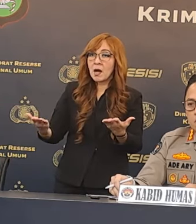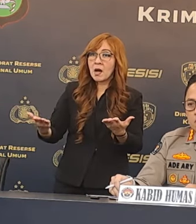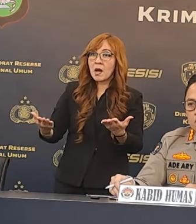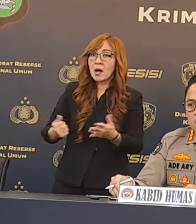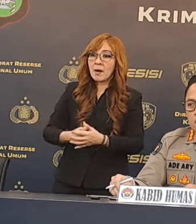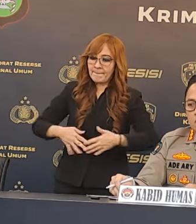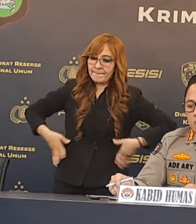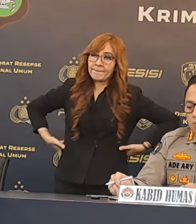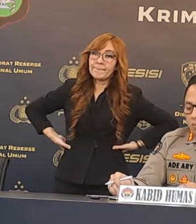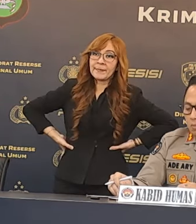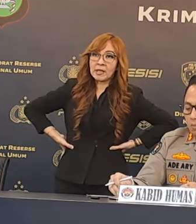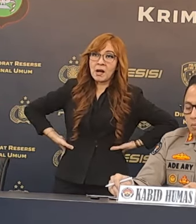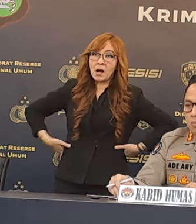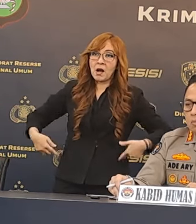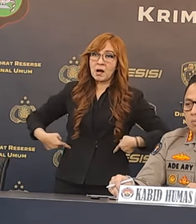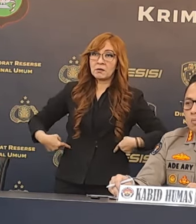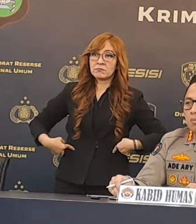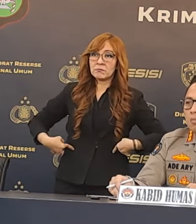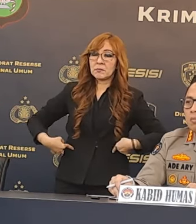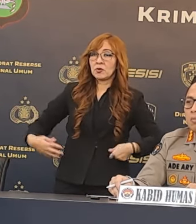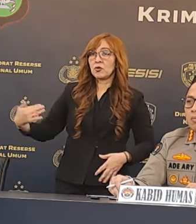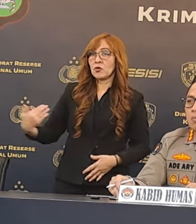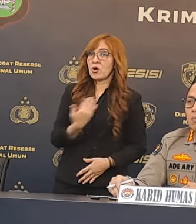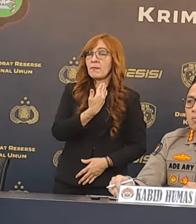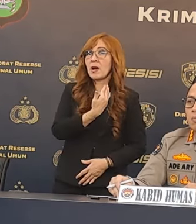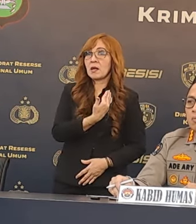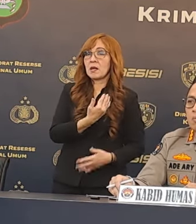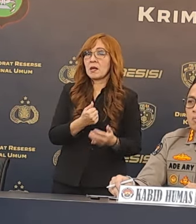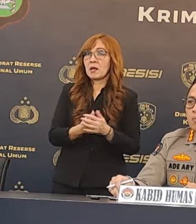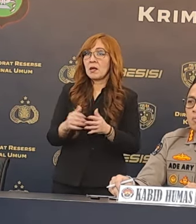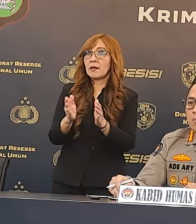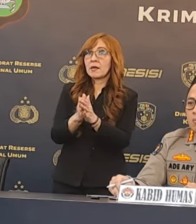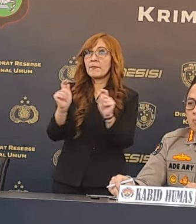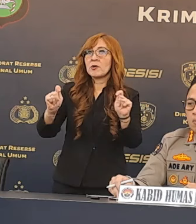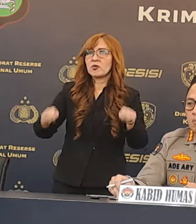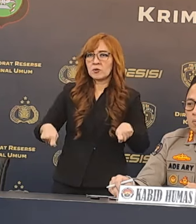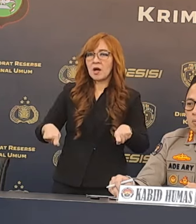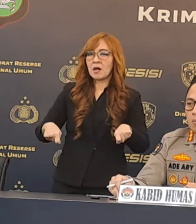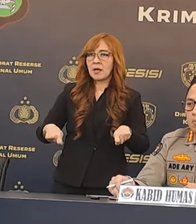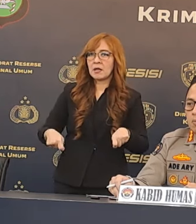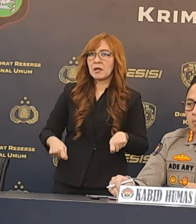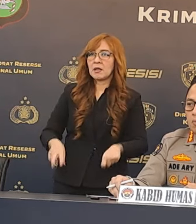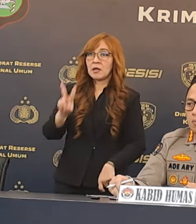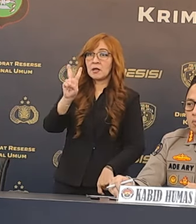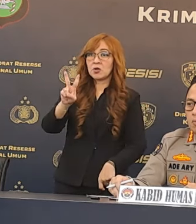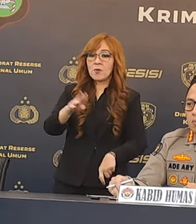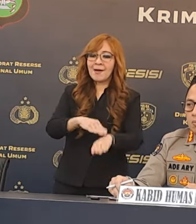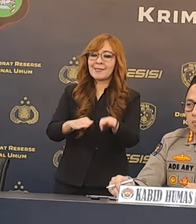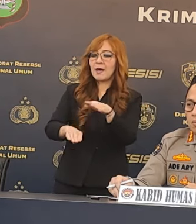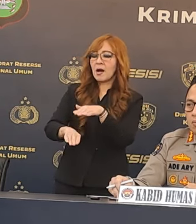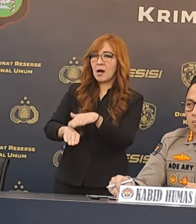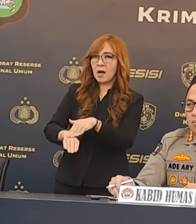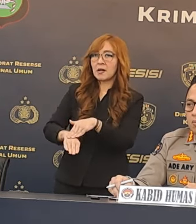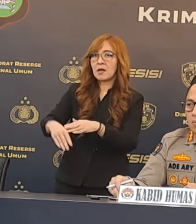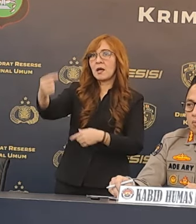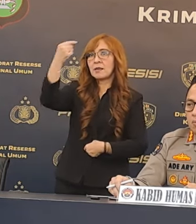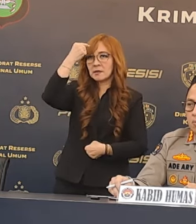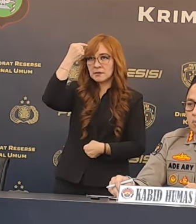pinggang korban dan dengan menggunakan kedua tangan daripada tersangka.